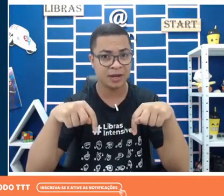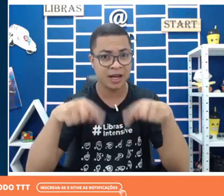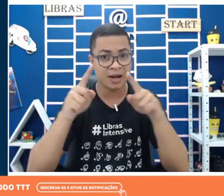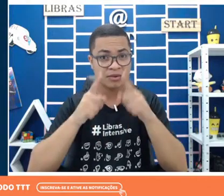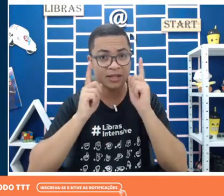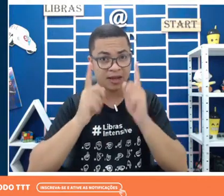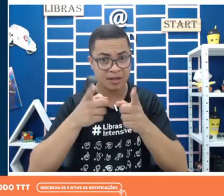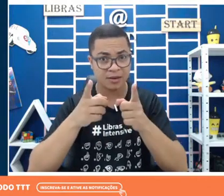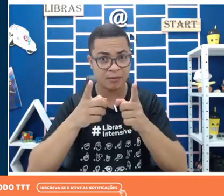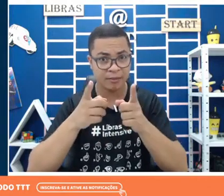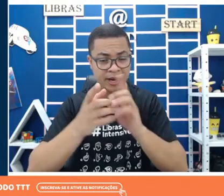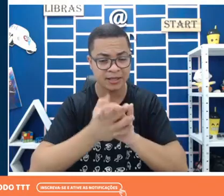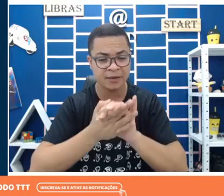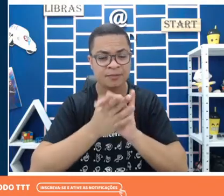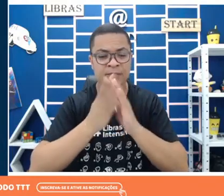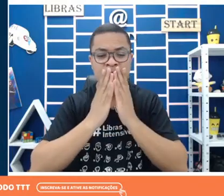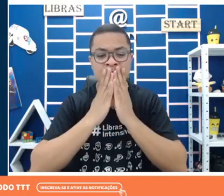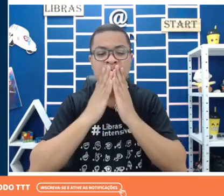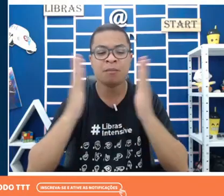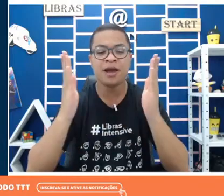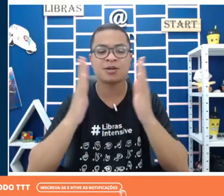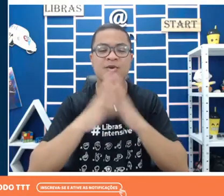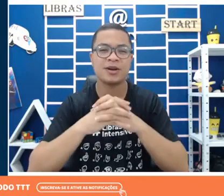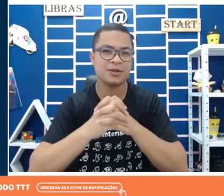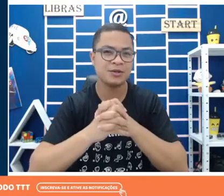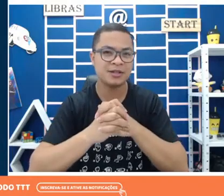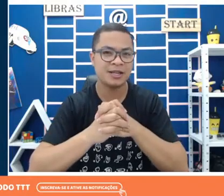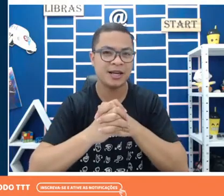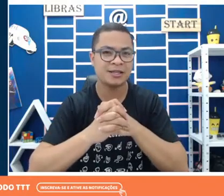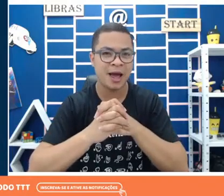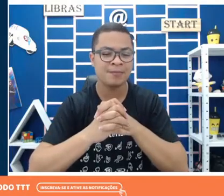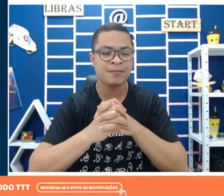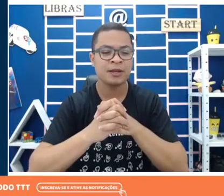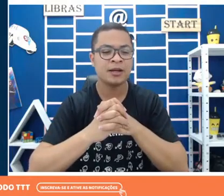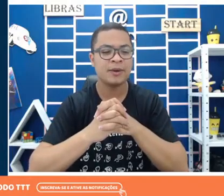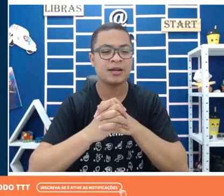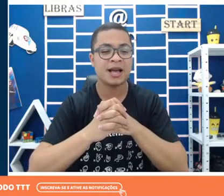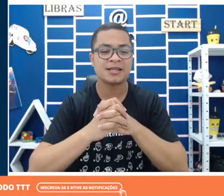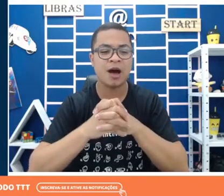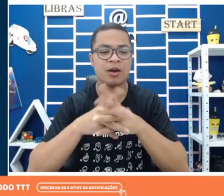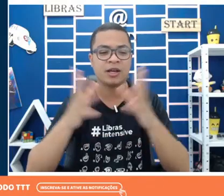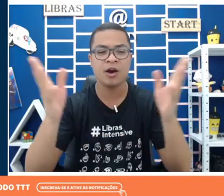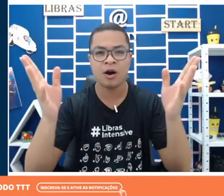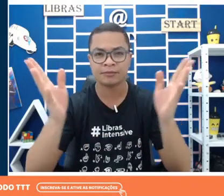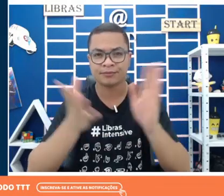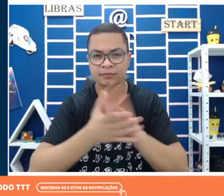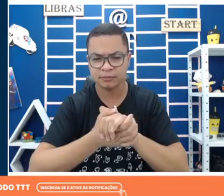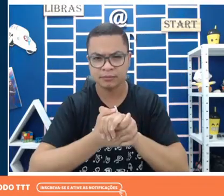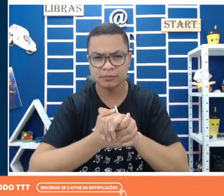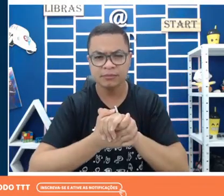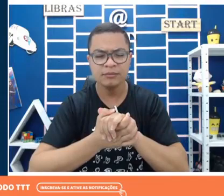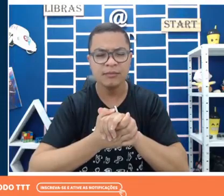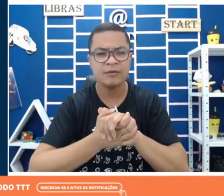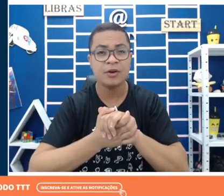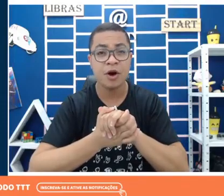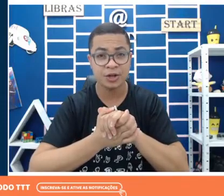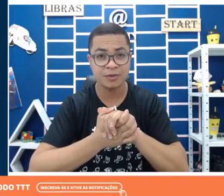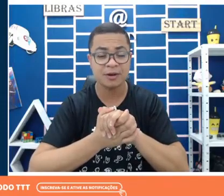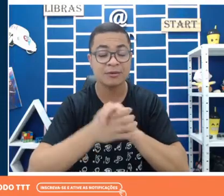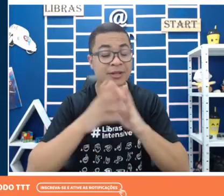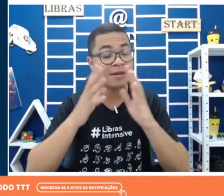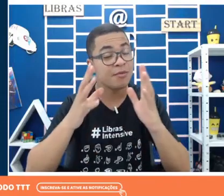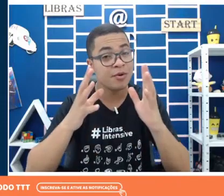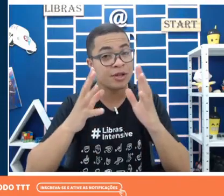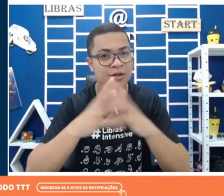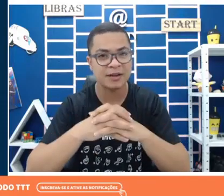T's, ok? Não se esqueçam, beleza? Beijo no coração de vocês, tá? Lembrando que essa aula aqui, ó, foi